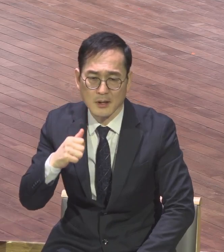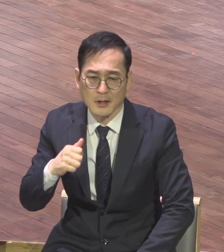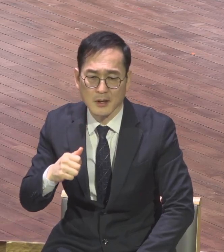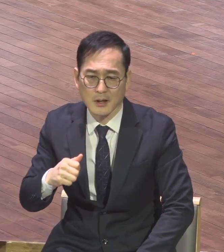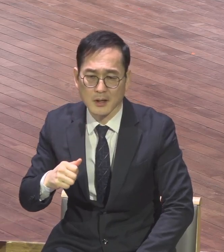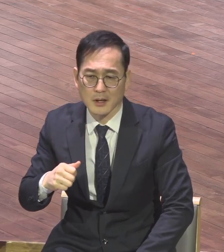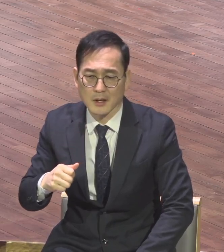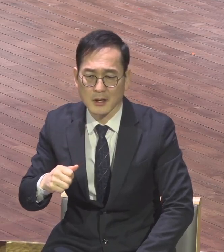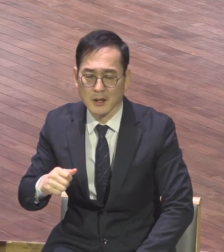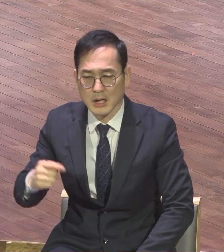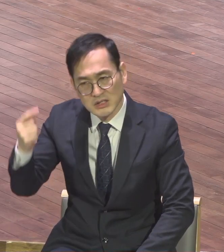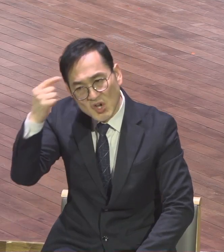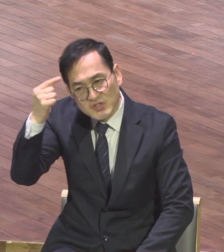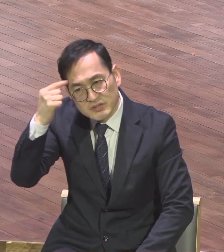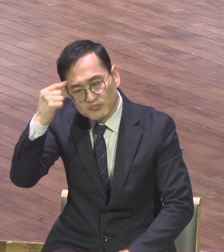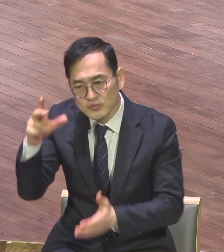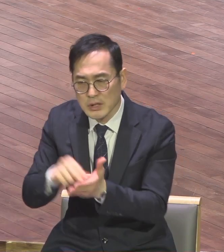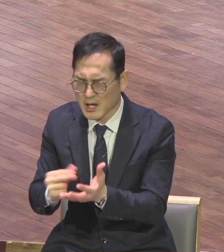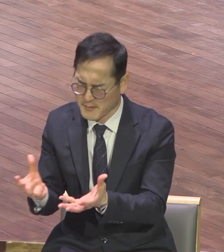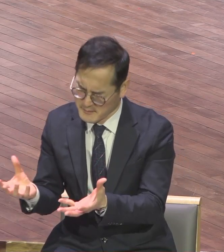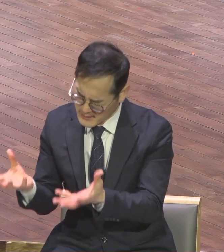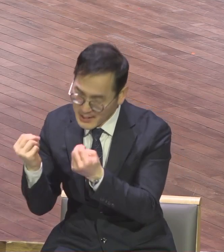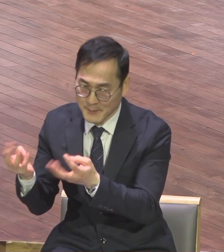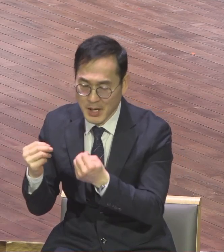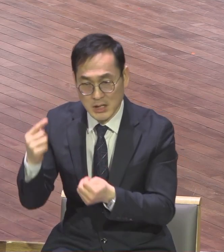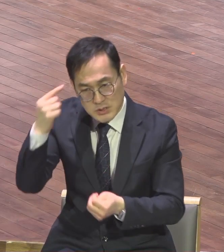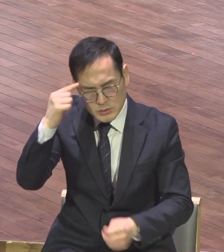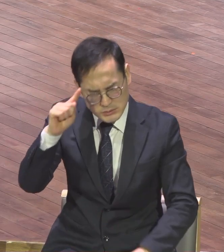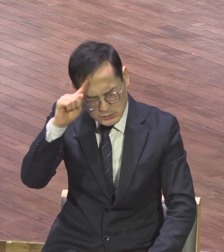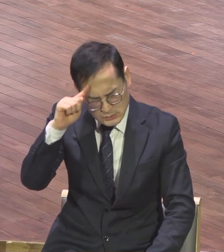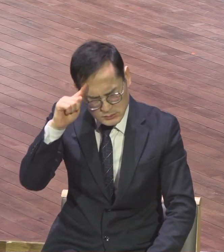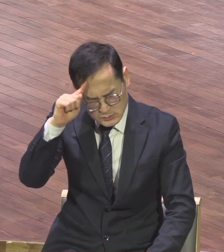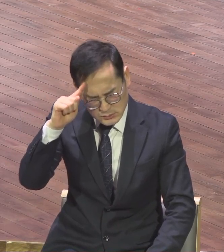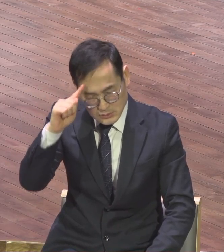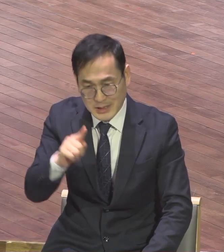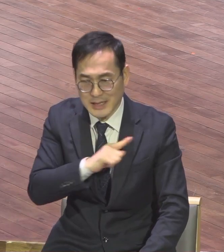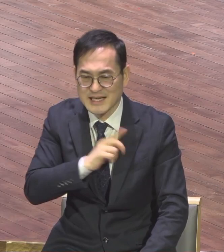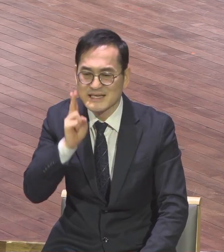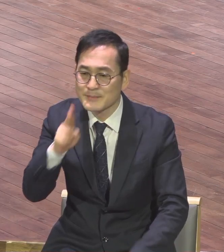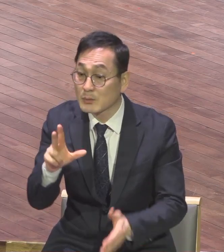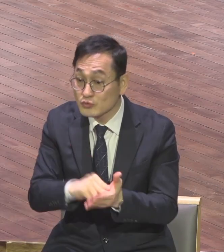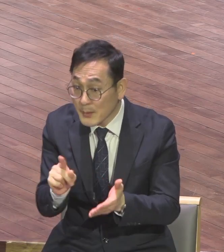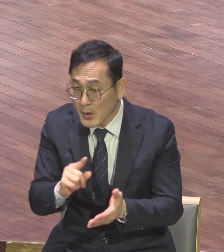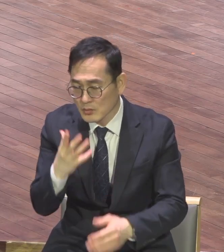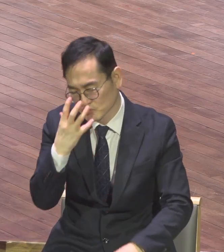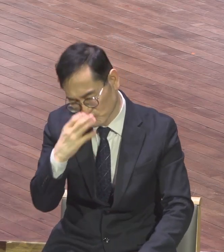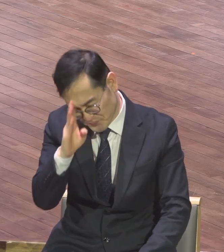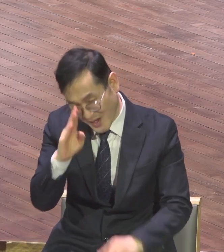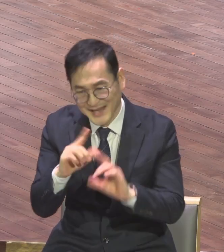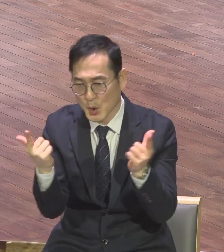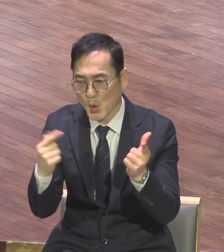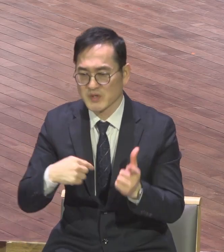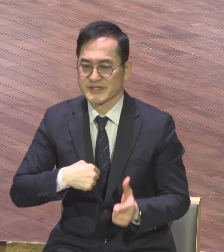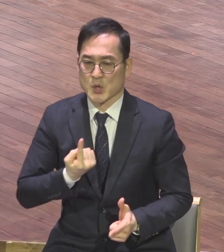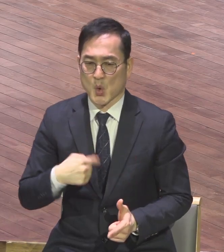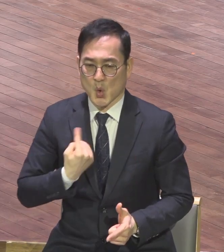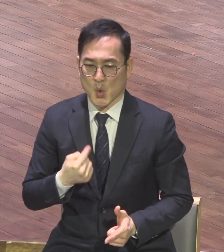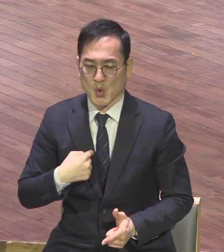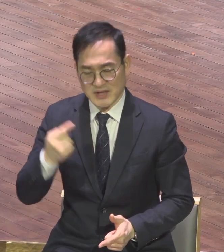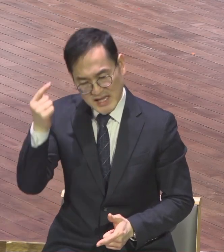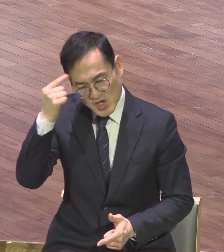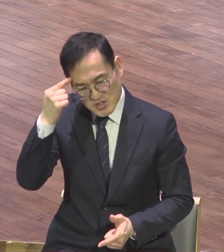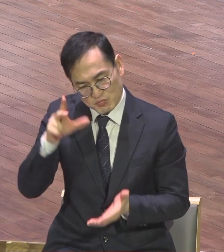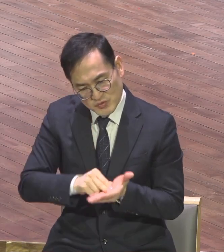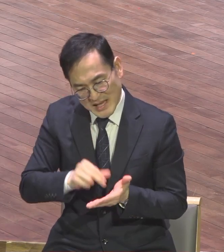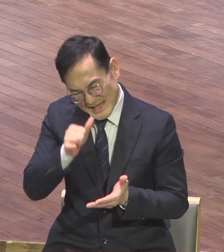환자가 갈수록 늘어나는데요. 정신적으로 시달리는 사람의 가장 심각한 문제는 우울증, 분열증이 아니라 스스로가 정신